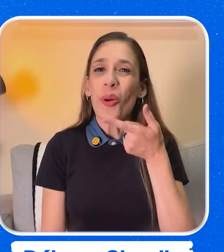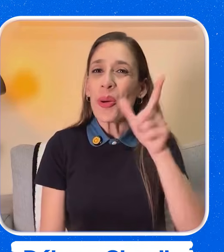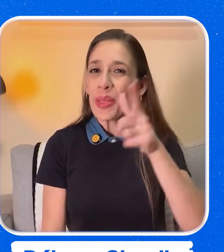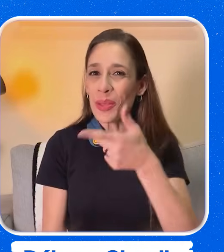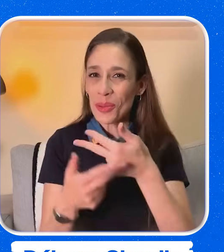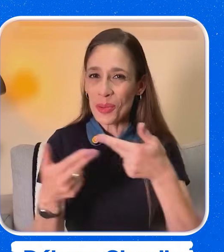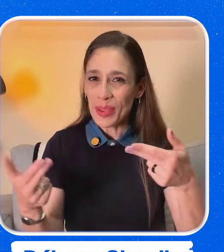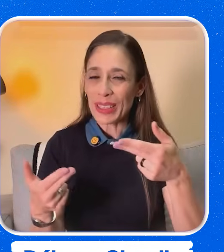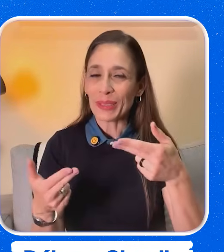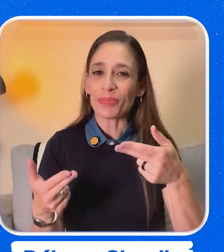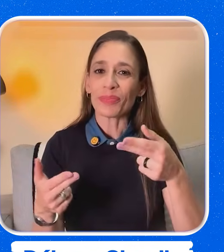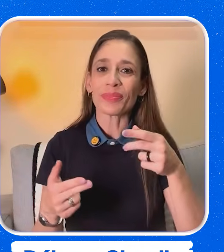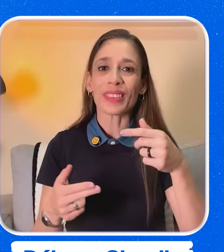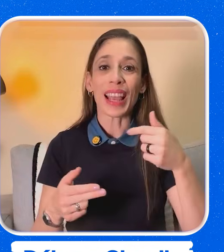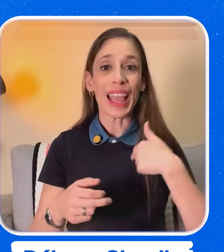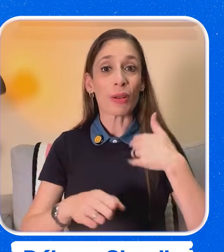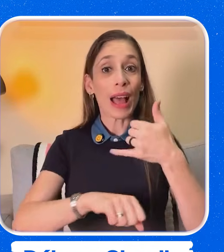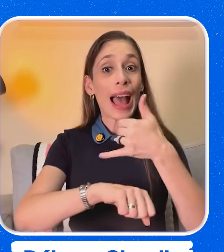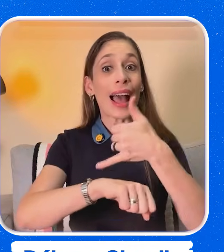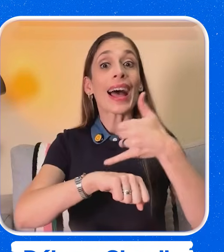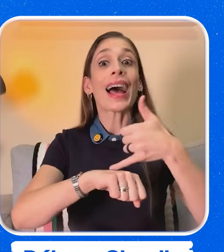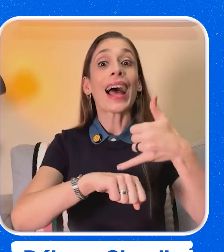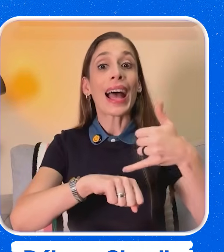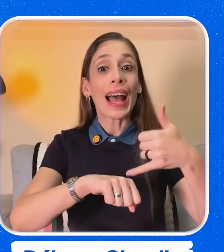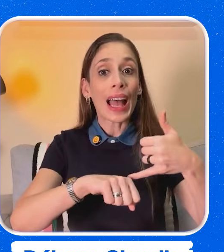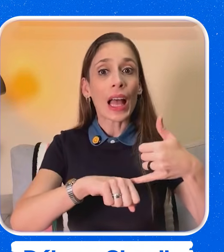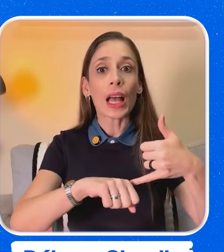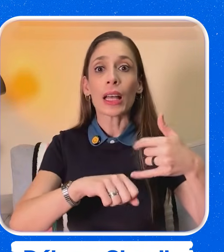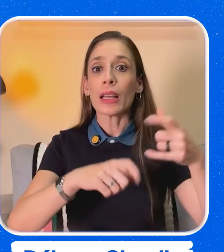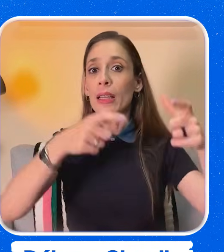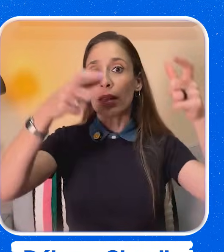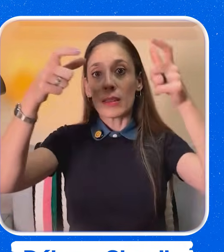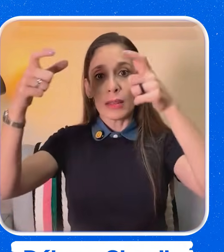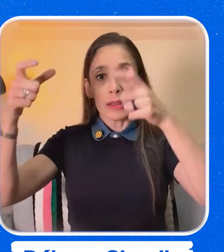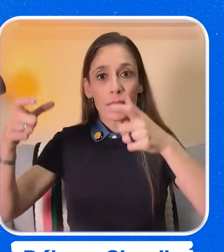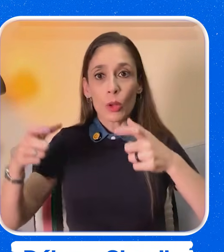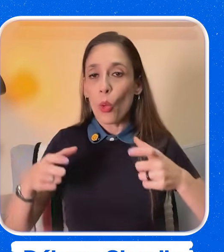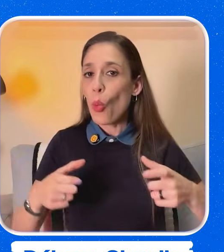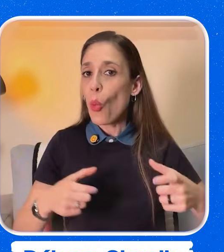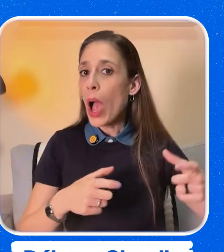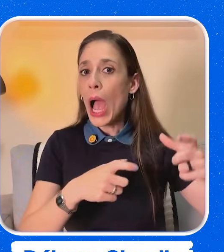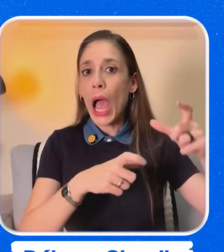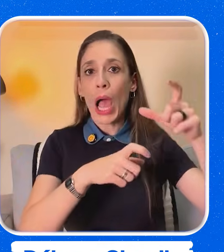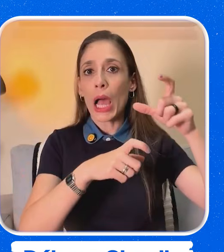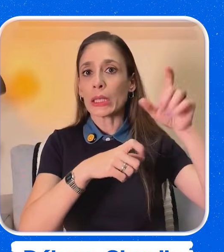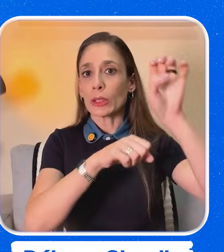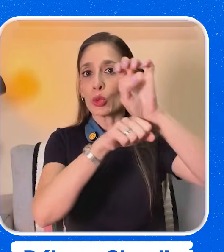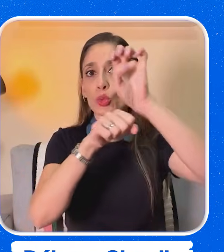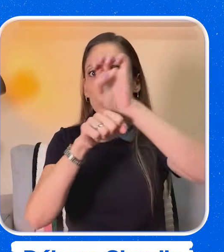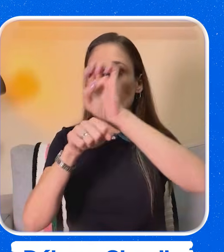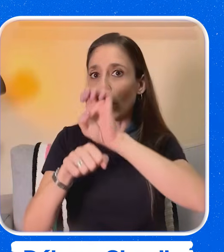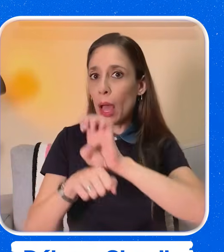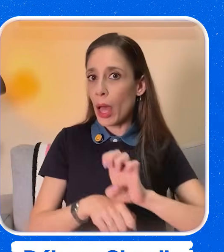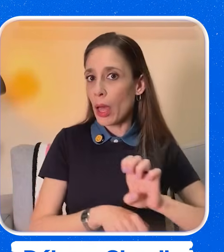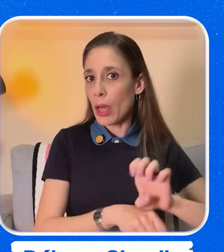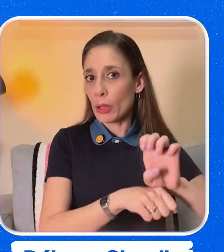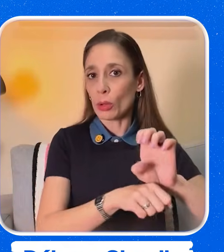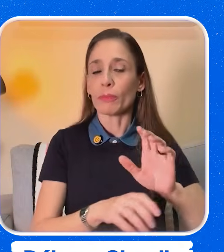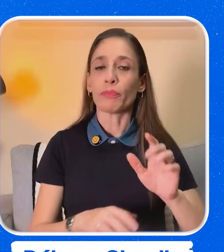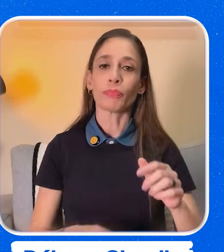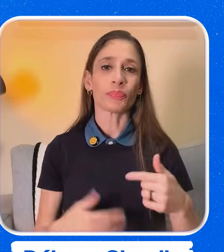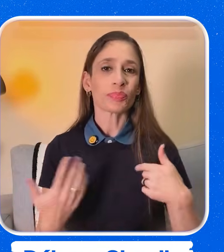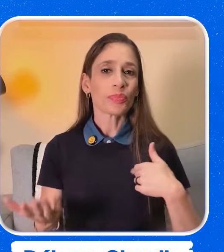essas pessoas em estúdios por aí, né? Tatuei num estúdio lá em Recife, por exemplo, que eu comecei